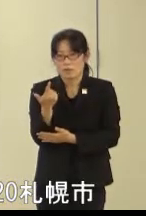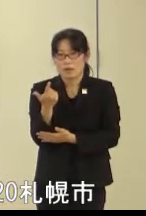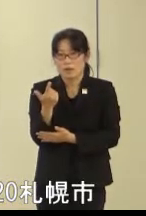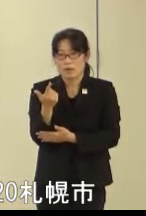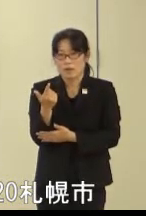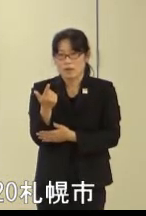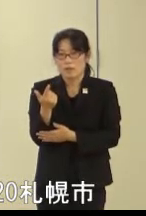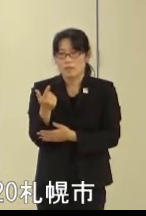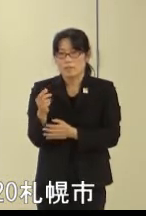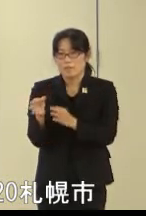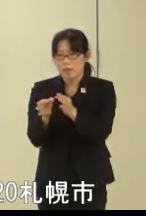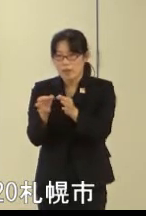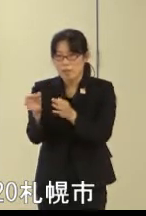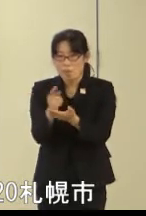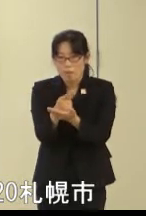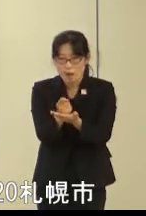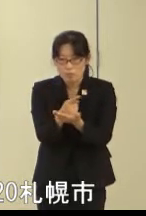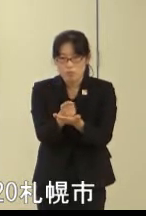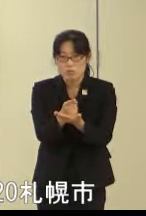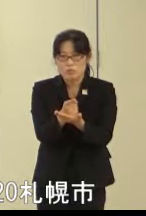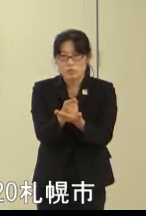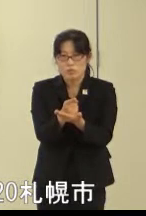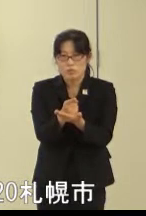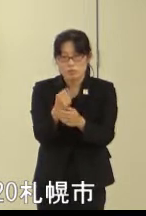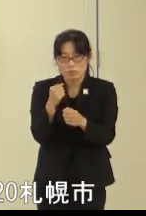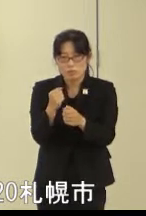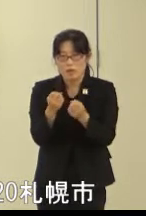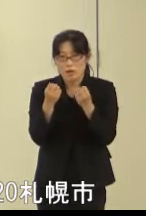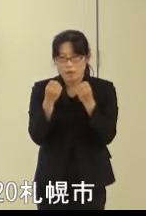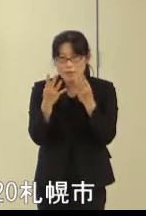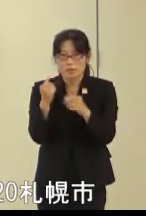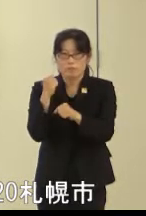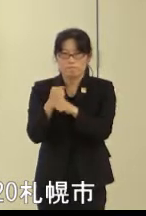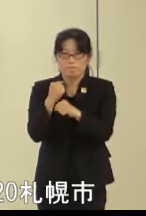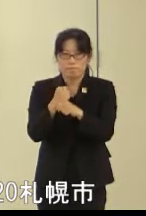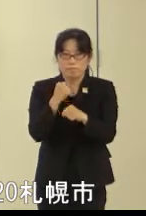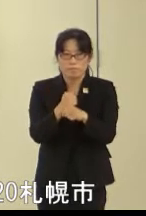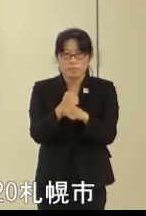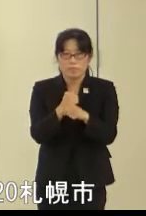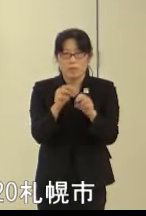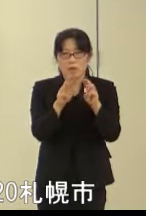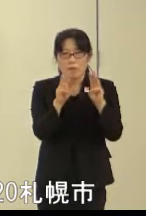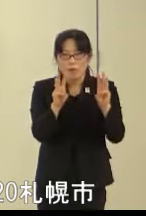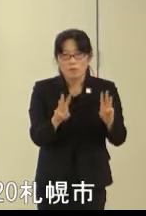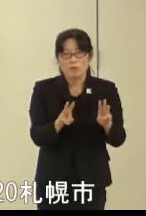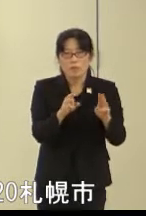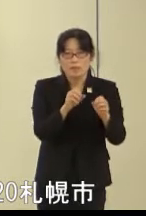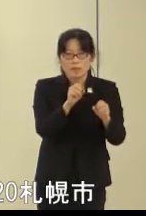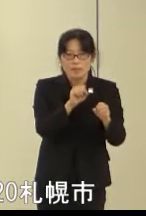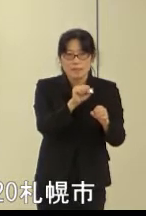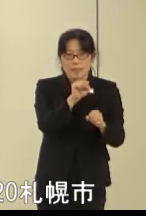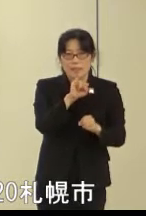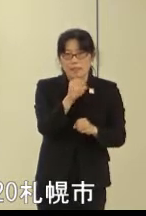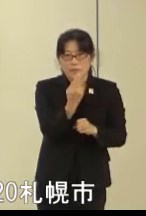まあ店舗マップを新たに作成をしたりですねweb サイトなどで